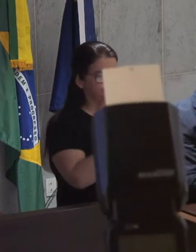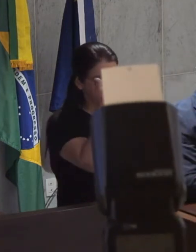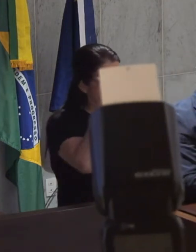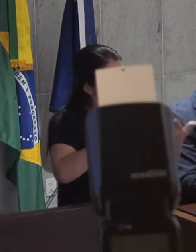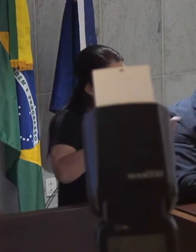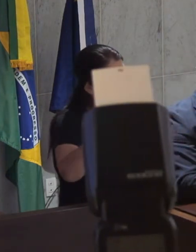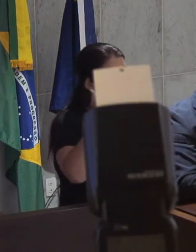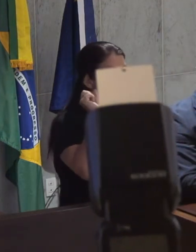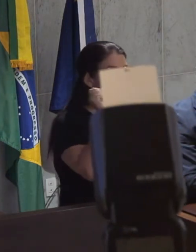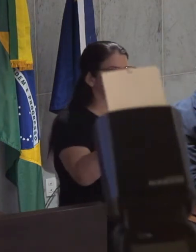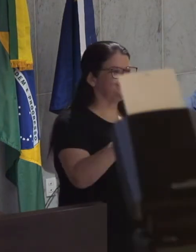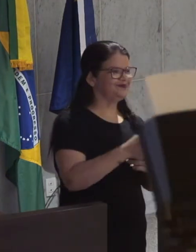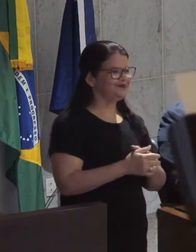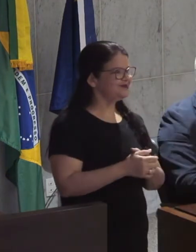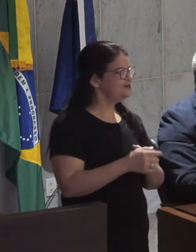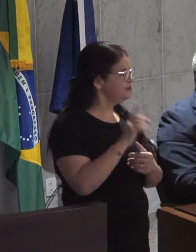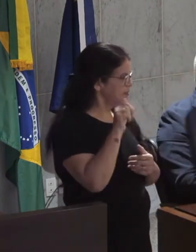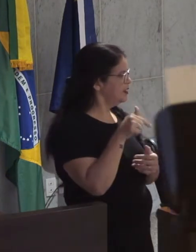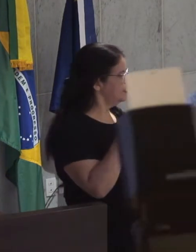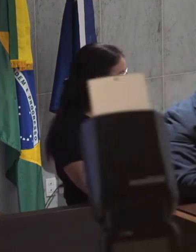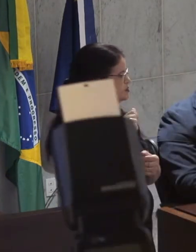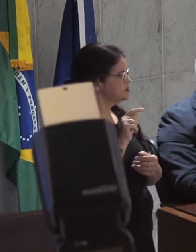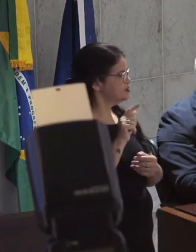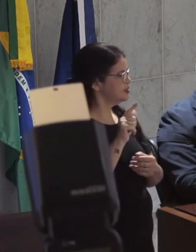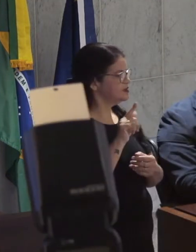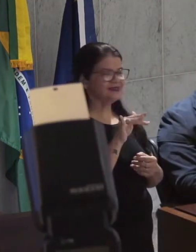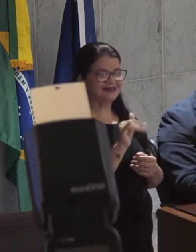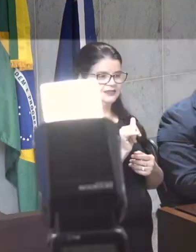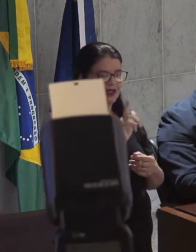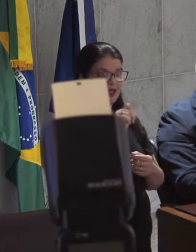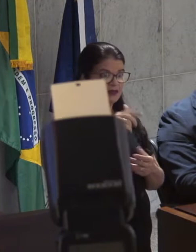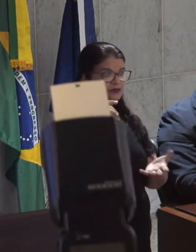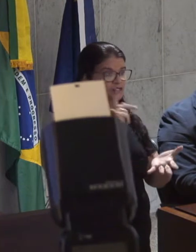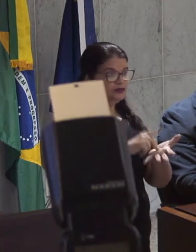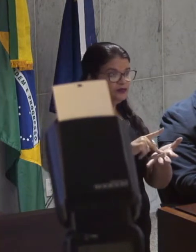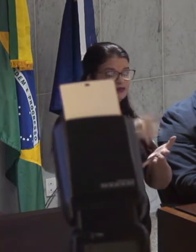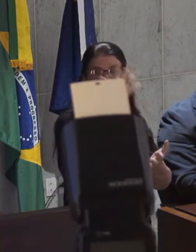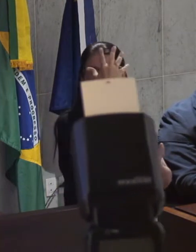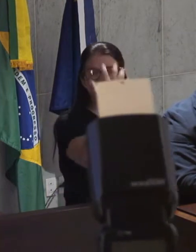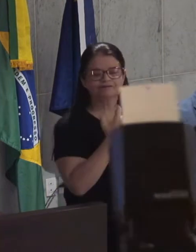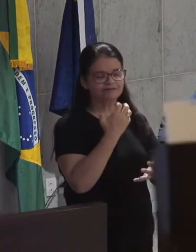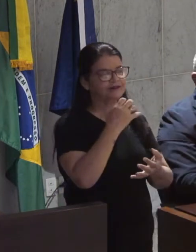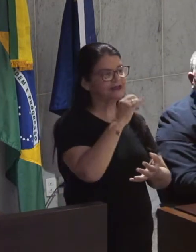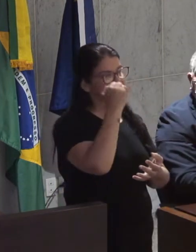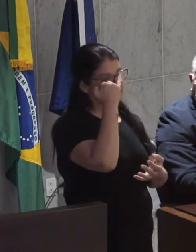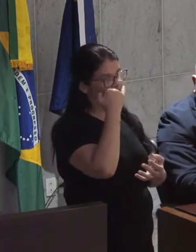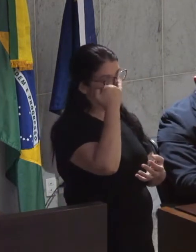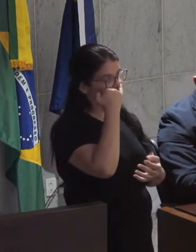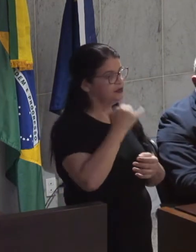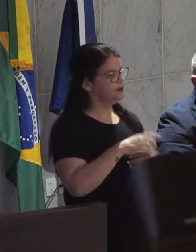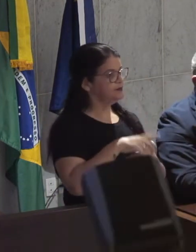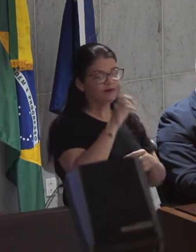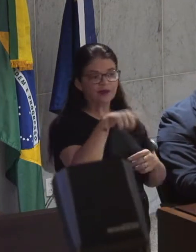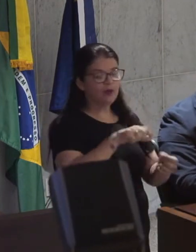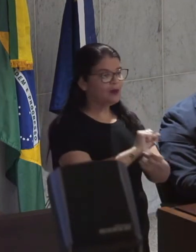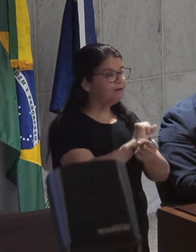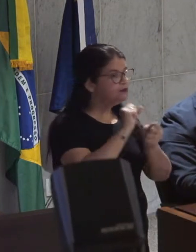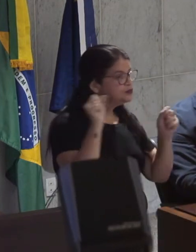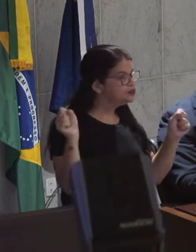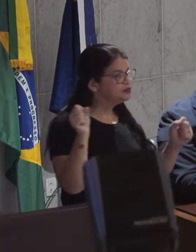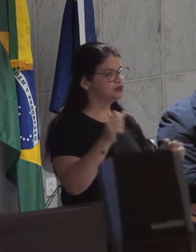servidores se aposentaram. Não é isso, Alzira? Né? Isso é um fato gravíssimo, Isaltino. É um